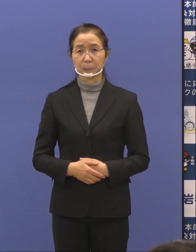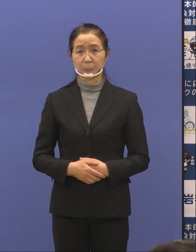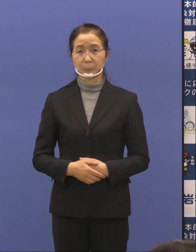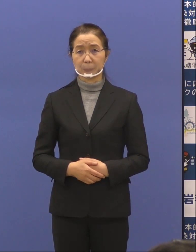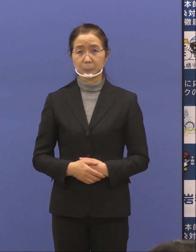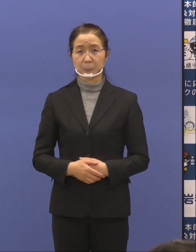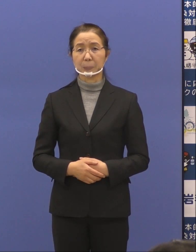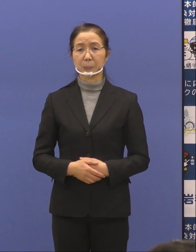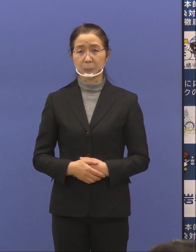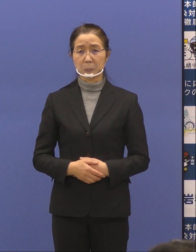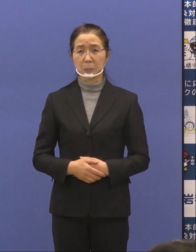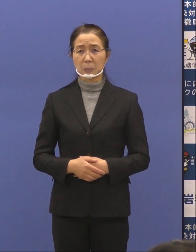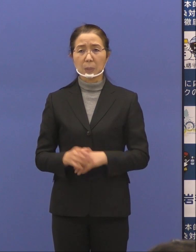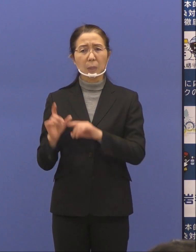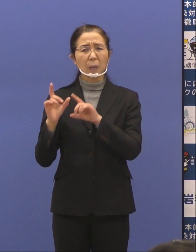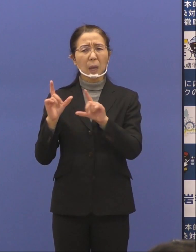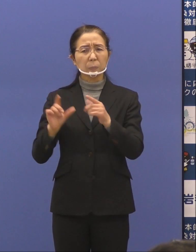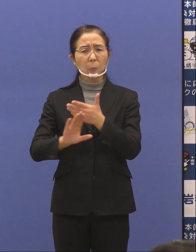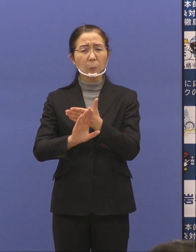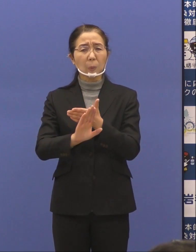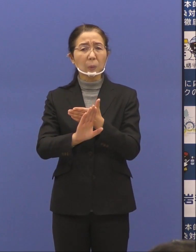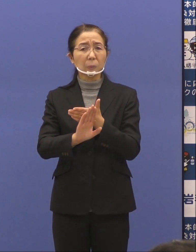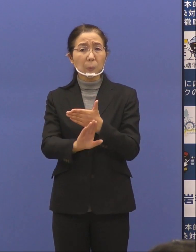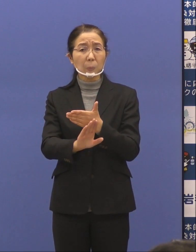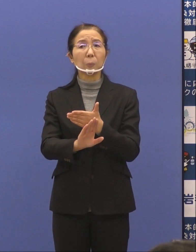それでは発表事項以外で、